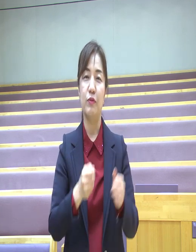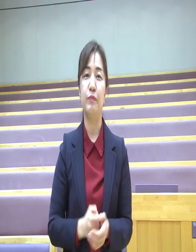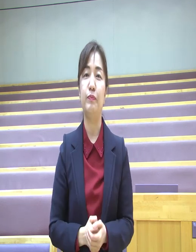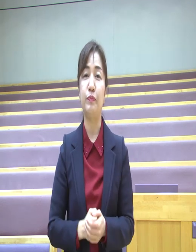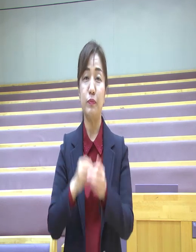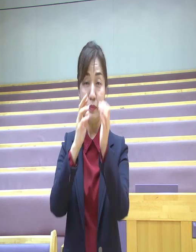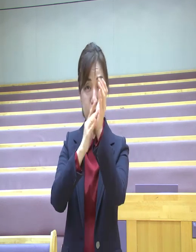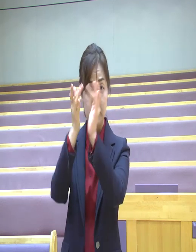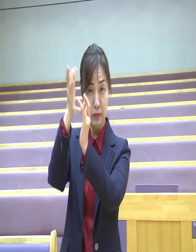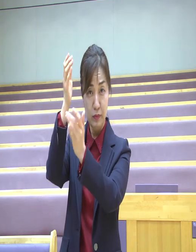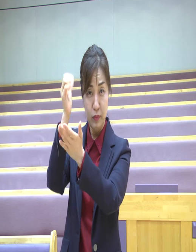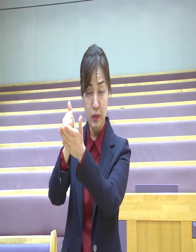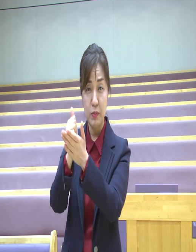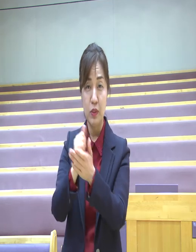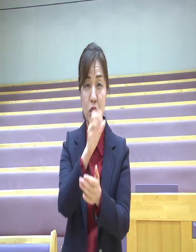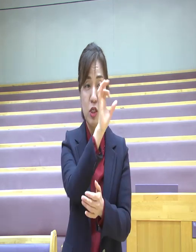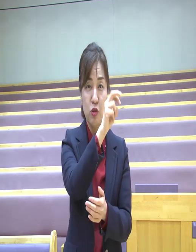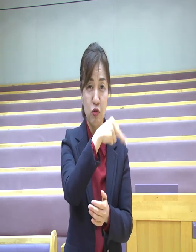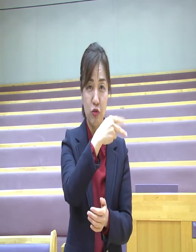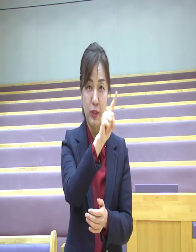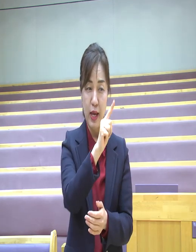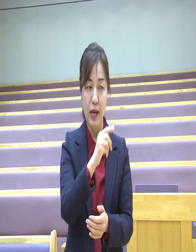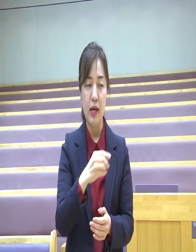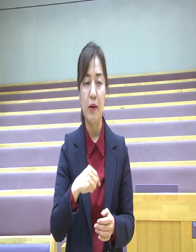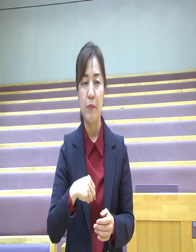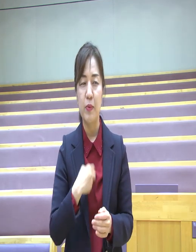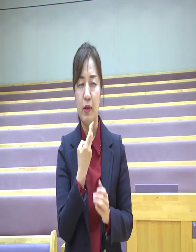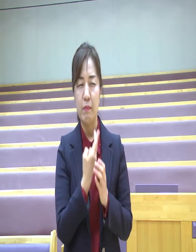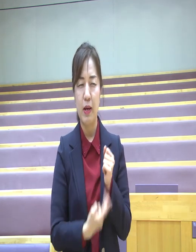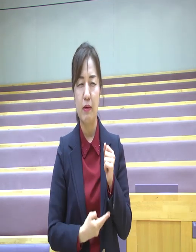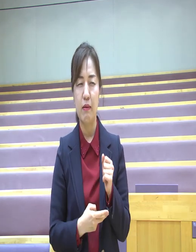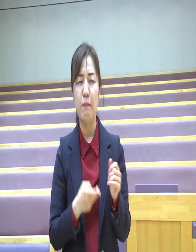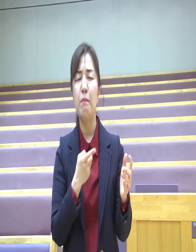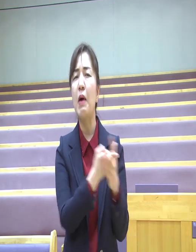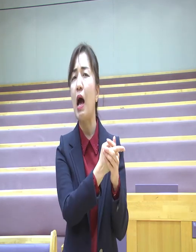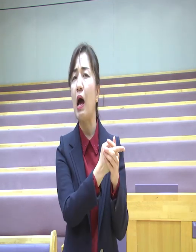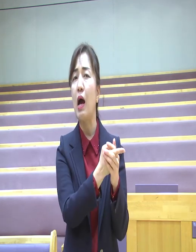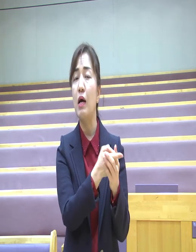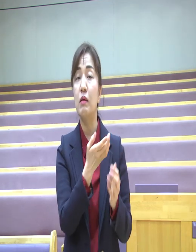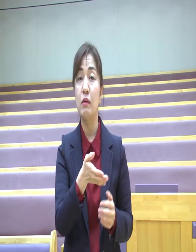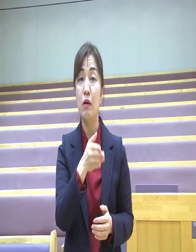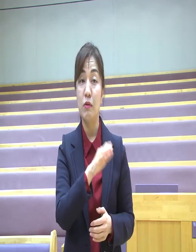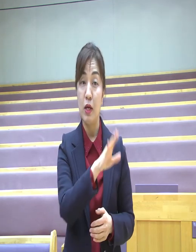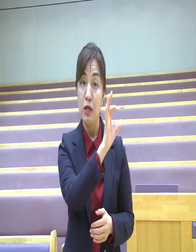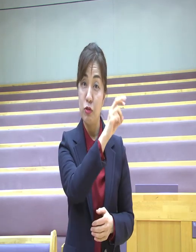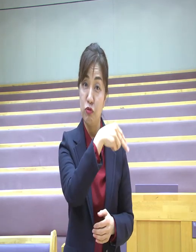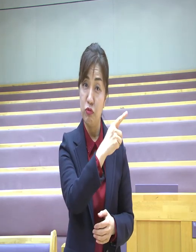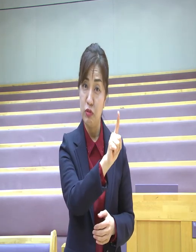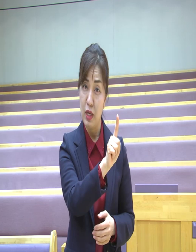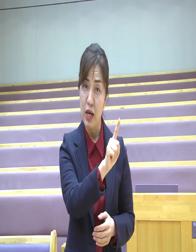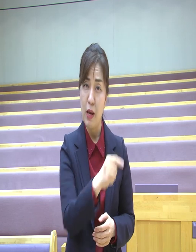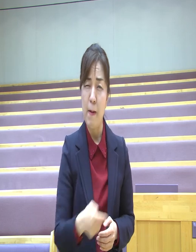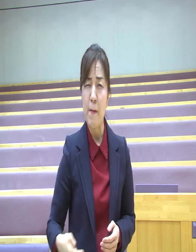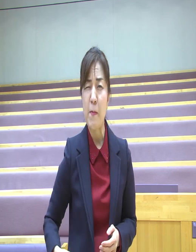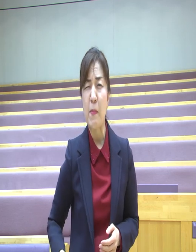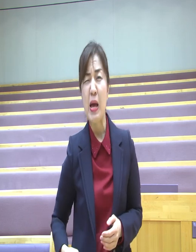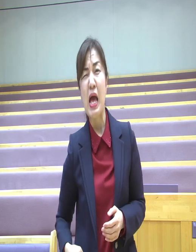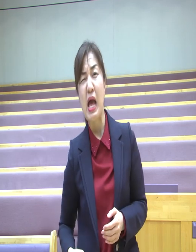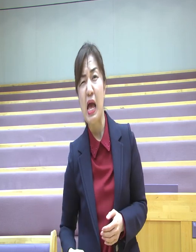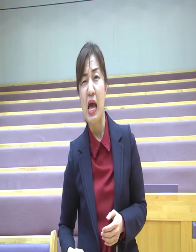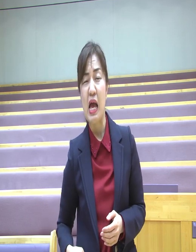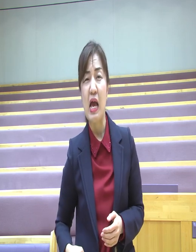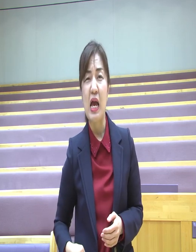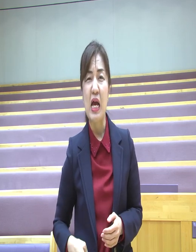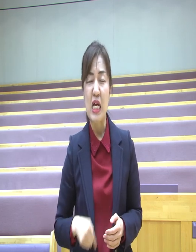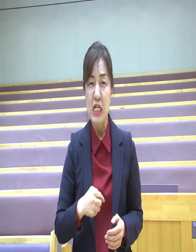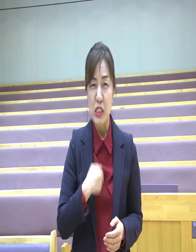주시니. 예수님은 가룟 유다가 자신을 팔 것이라고 알았습니다. 그러나 가룟 유다로 하여금 양심에